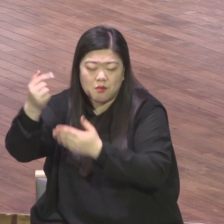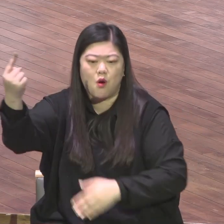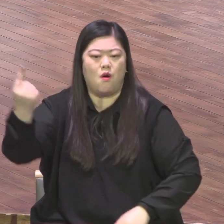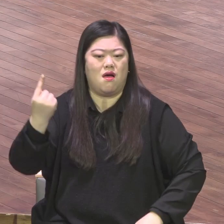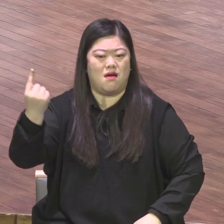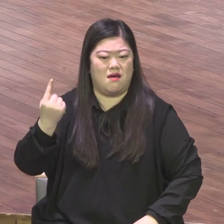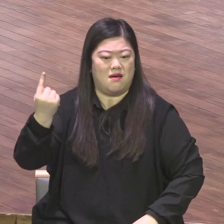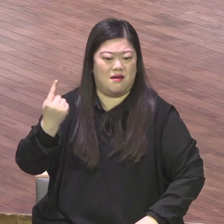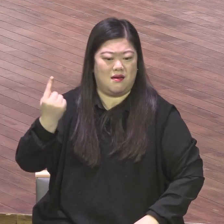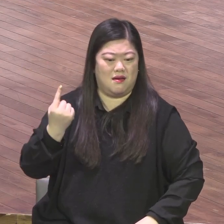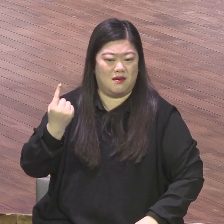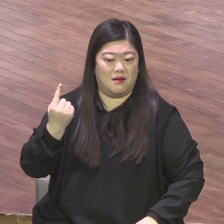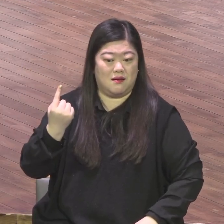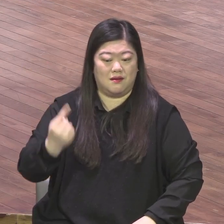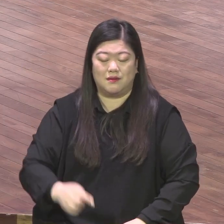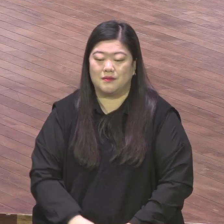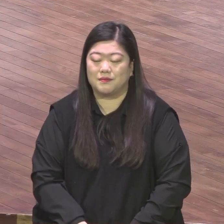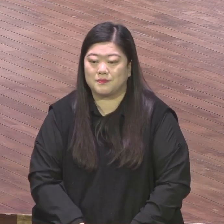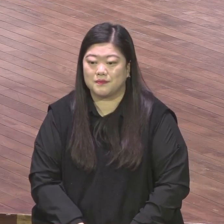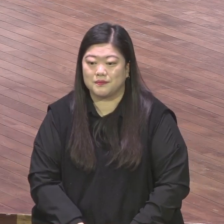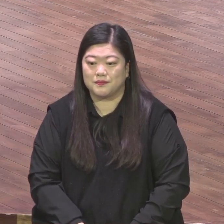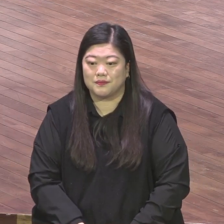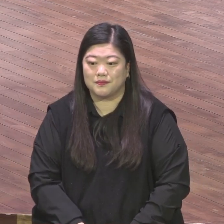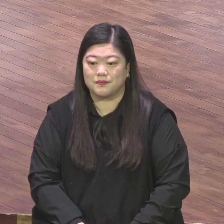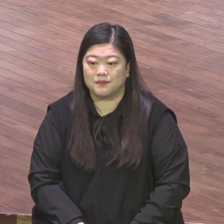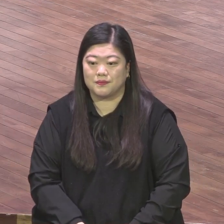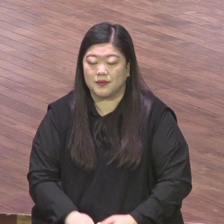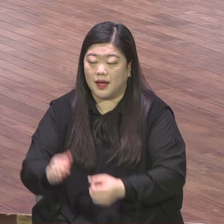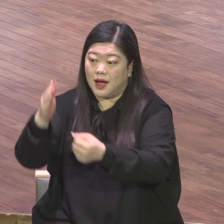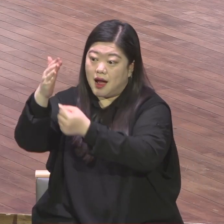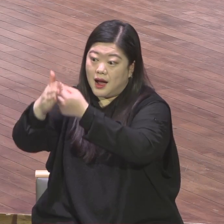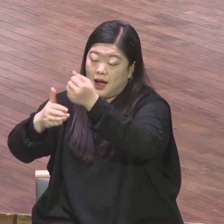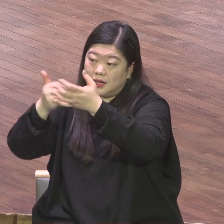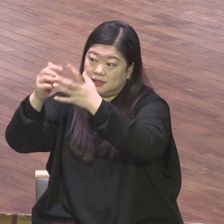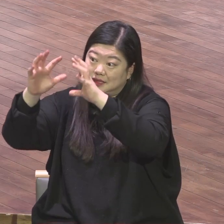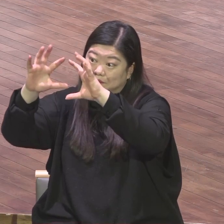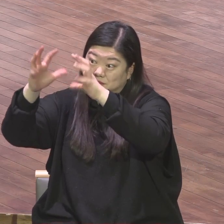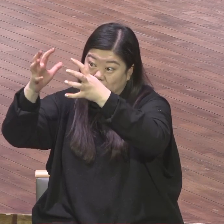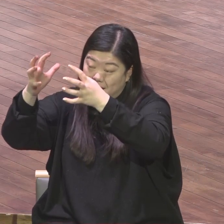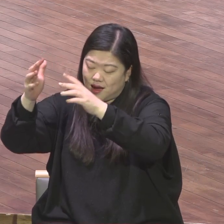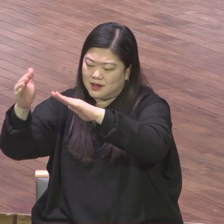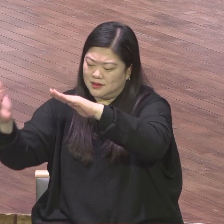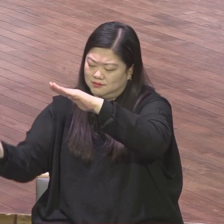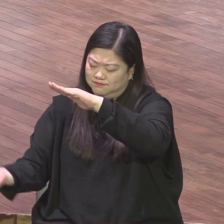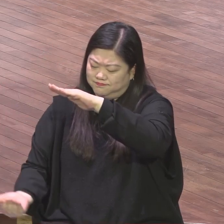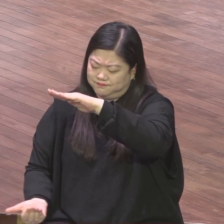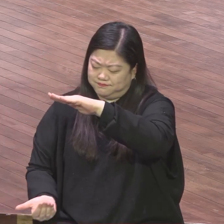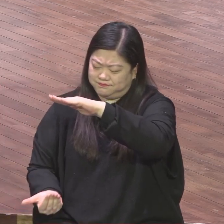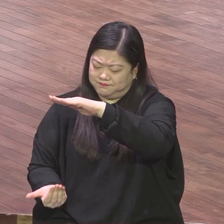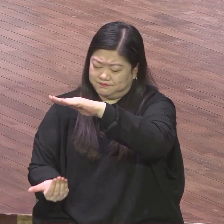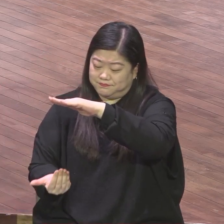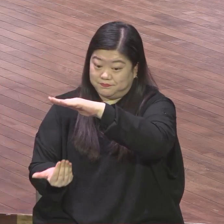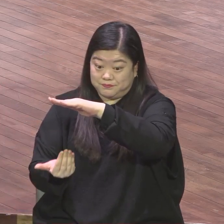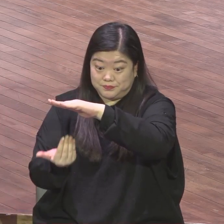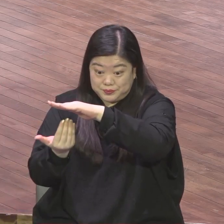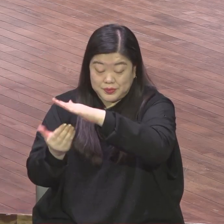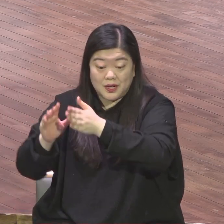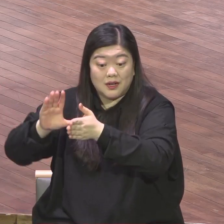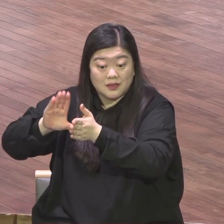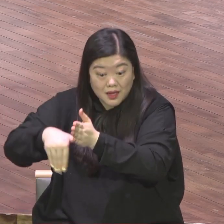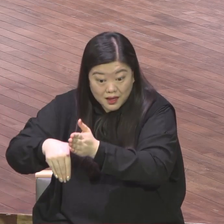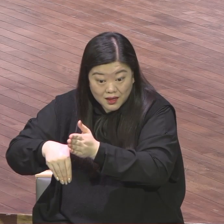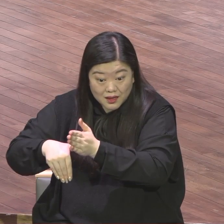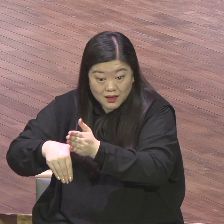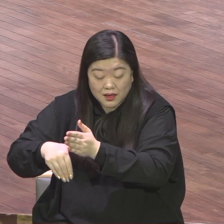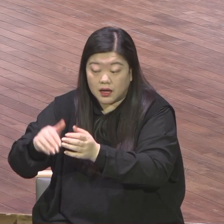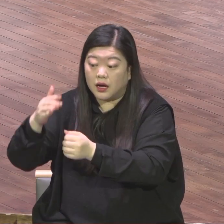이 말씀은요, 예수님께서 하나님의 나라를 이루어 가시는 것을 그치 절대